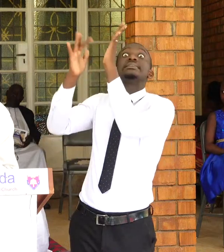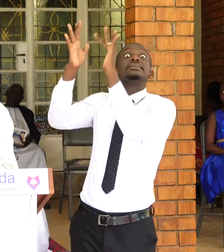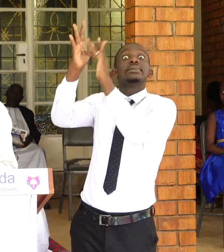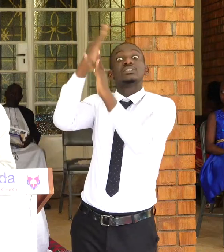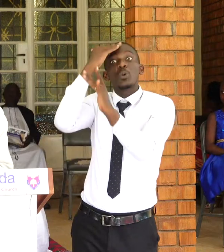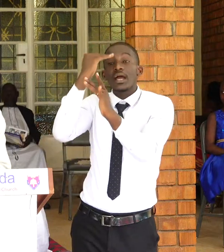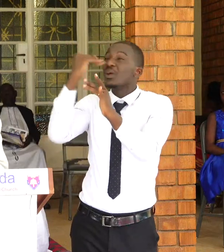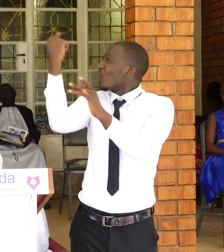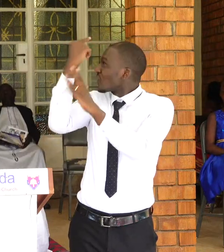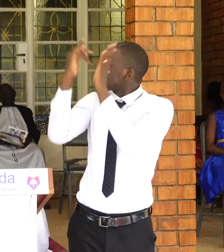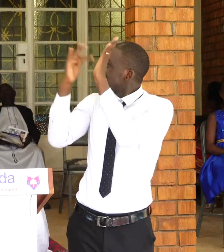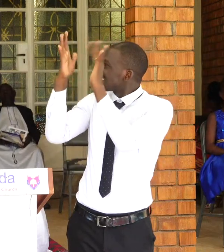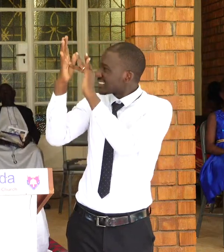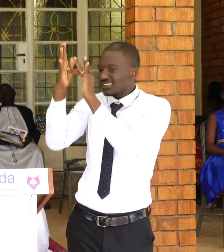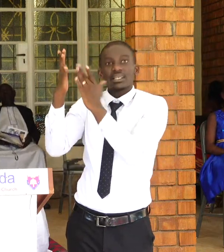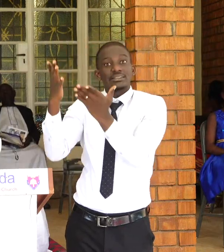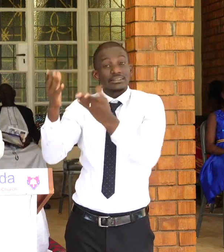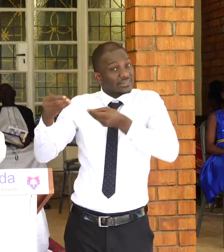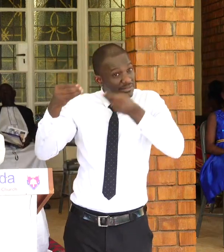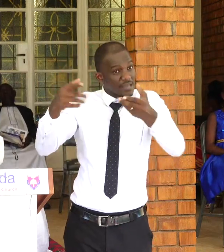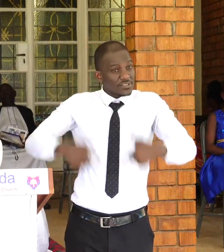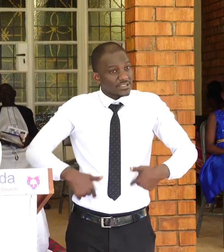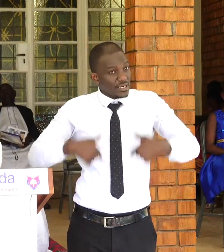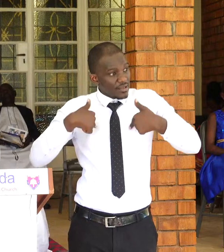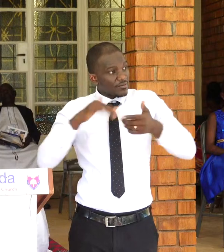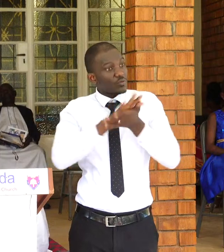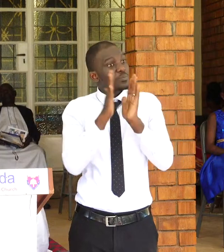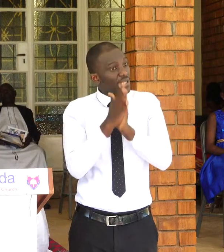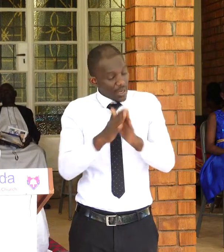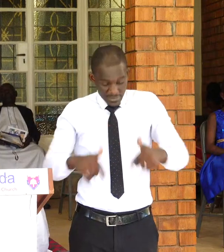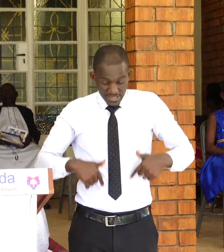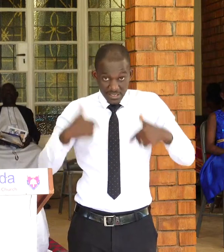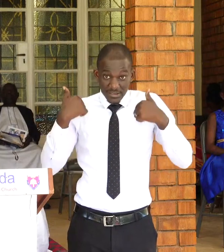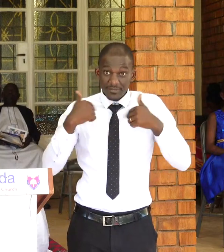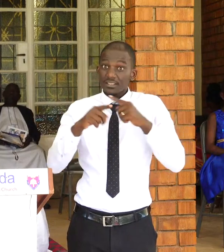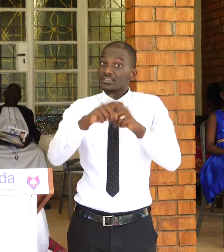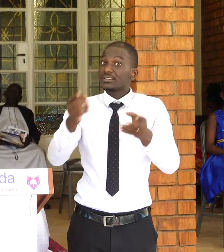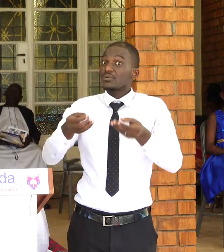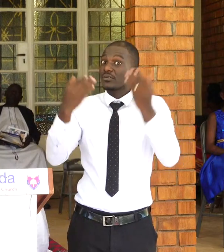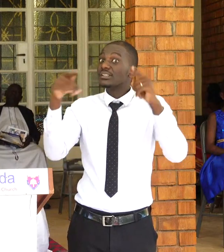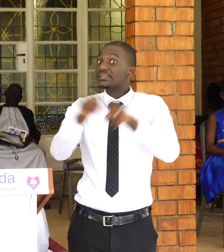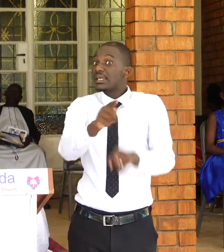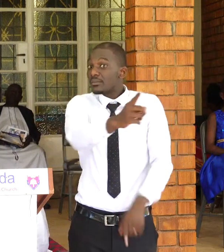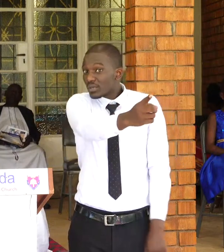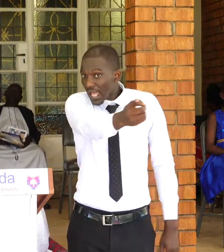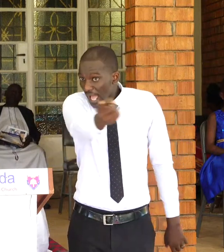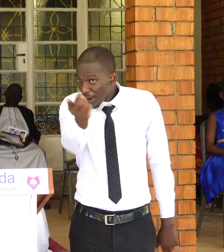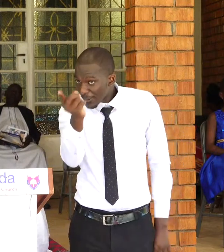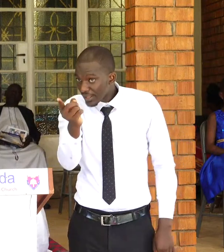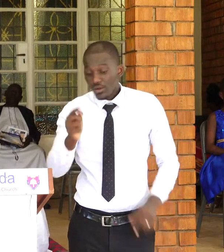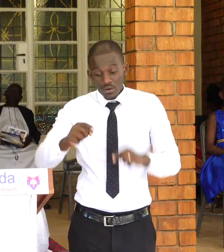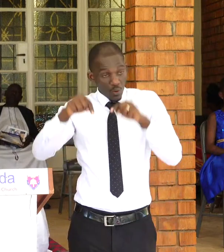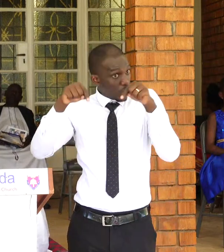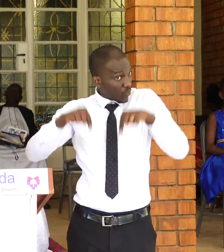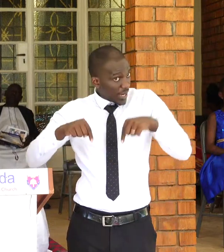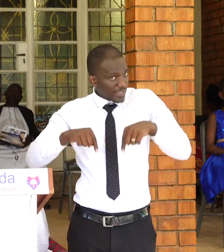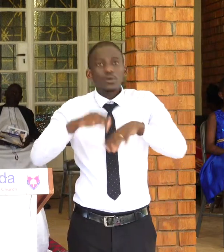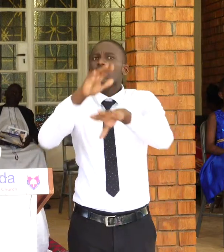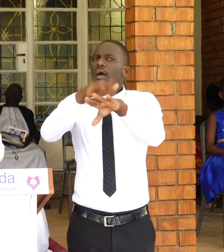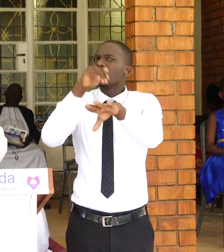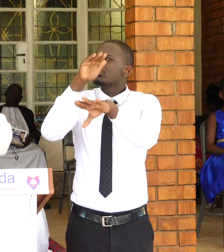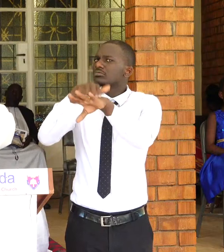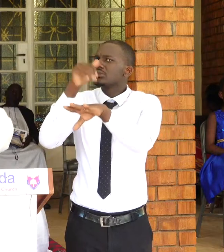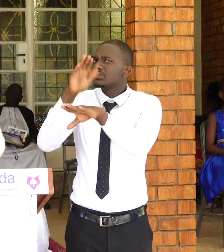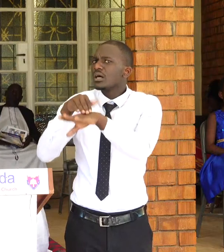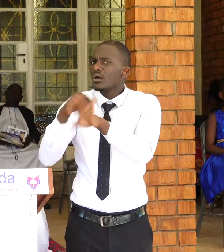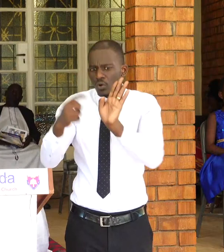yeye kea kola chi eya wayo obulamu bwo kubera sadaka chi enam kati nawe olwalero akuita